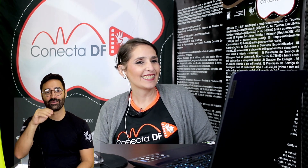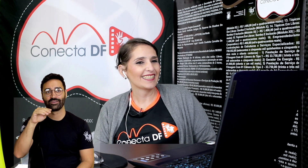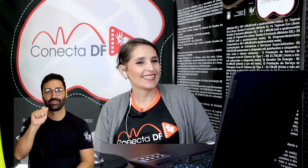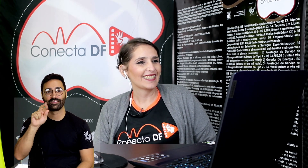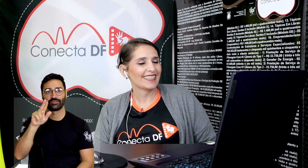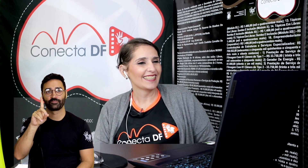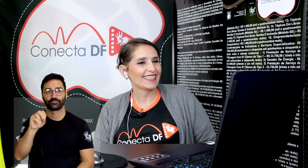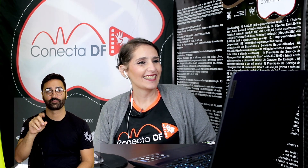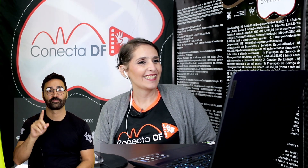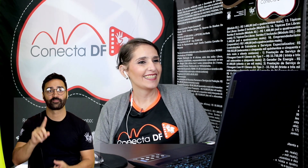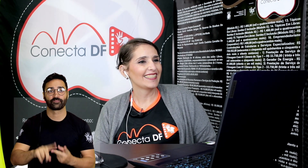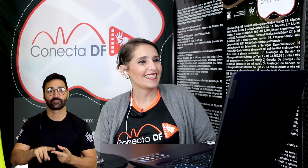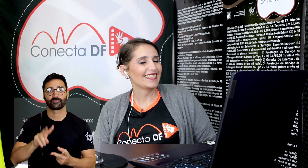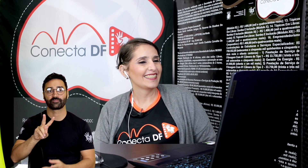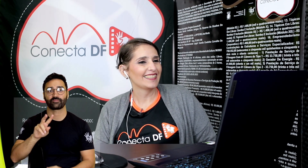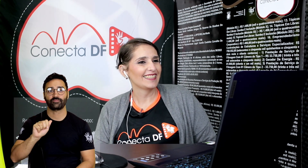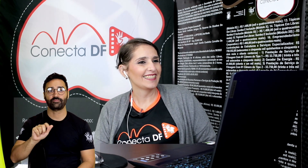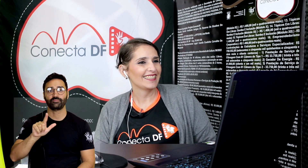Valéria.